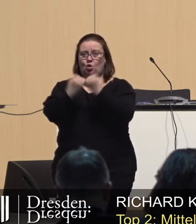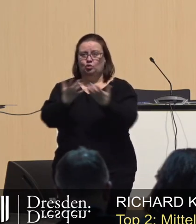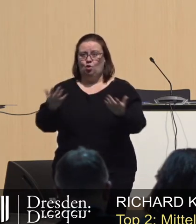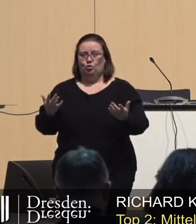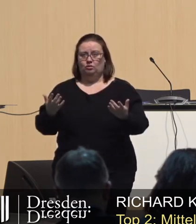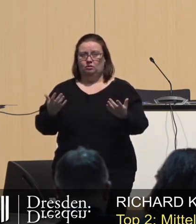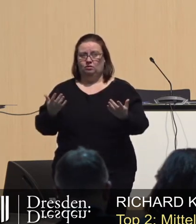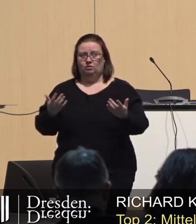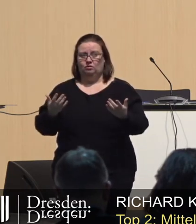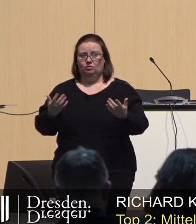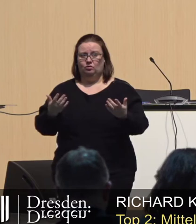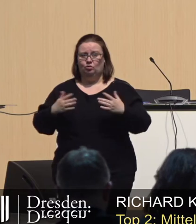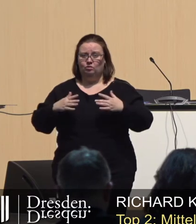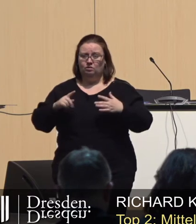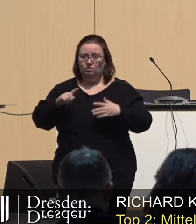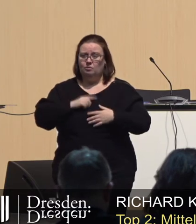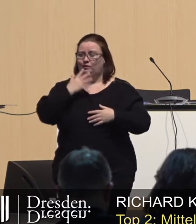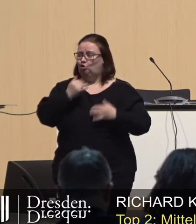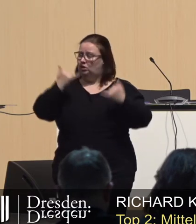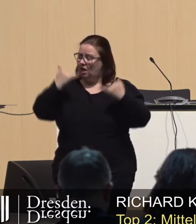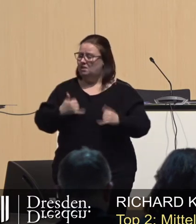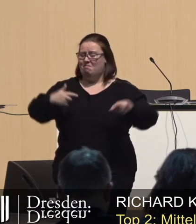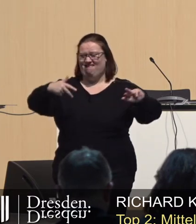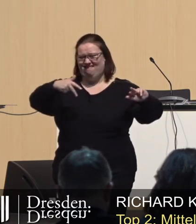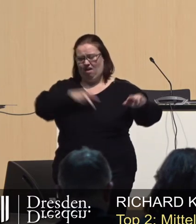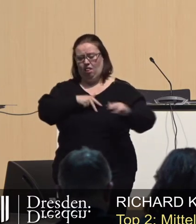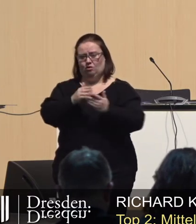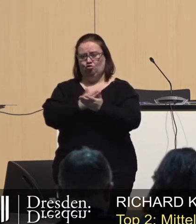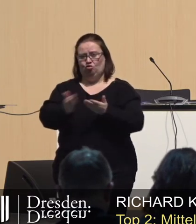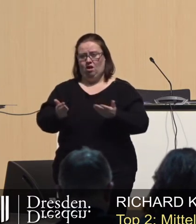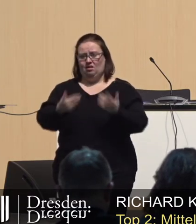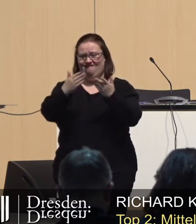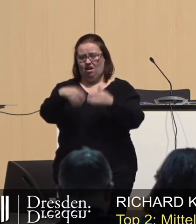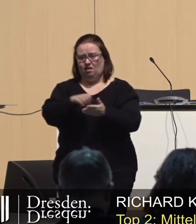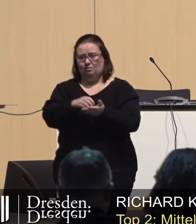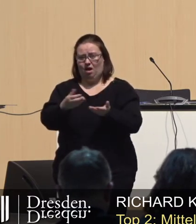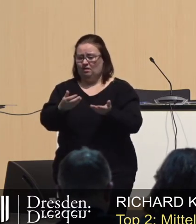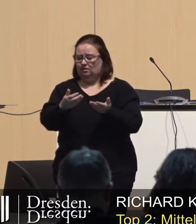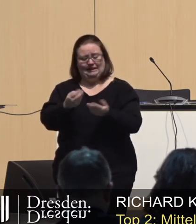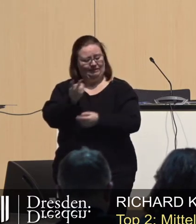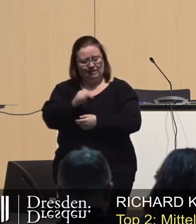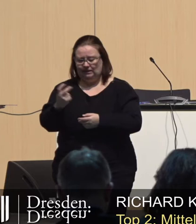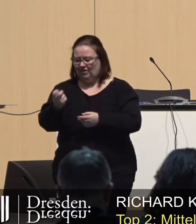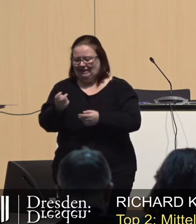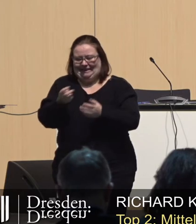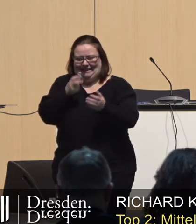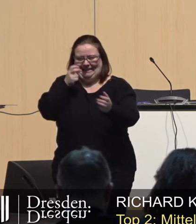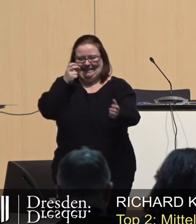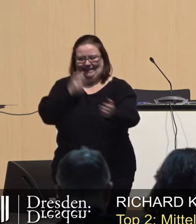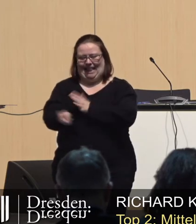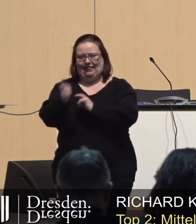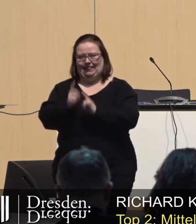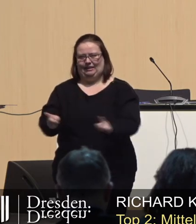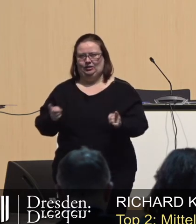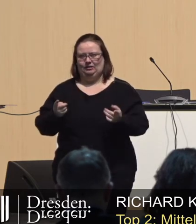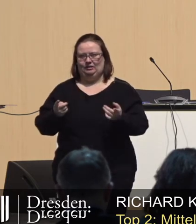nochmal, ich würde mir wünschen, dass wir uns hier ehrlich machen an dieser Stelle. Weihnachtsmärkte werden 2020 nicht stattfinden.